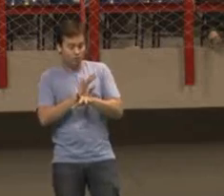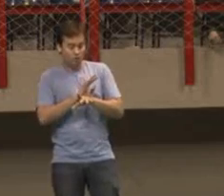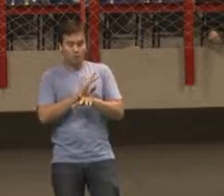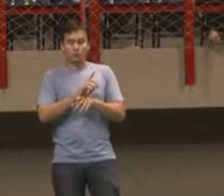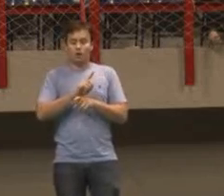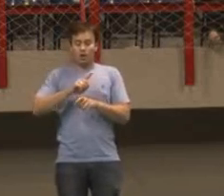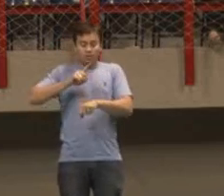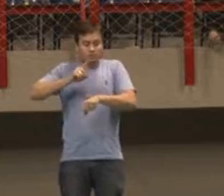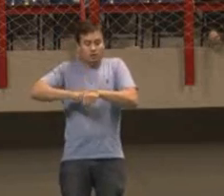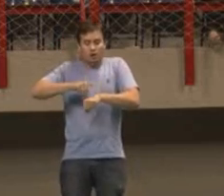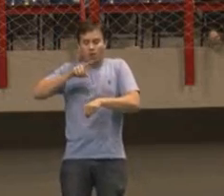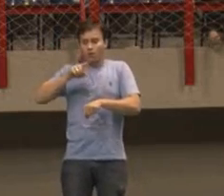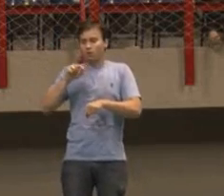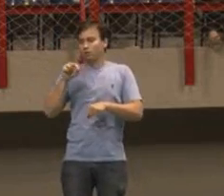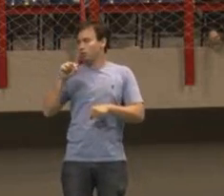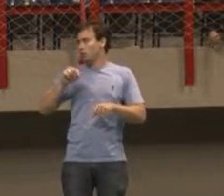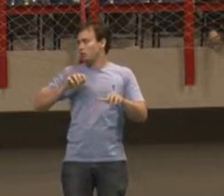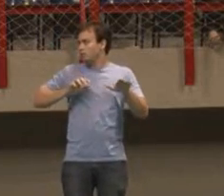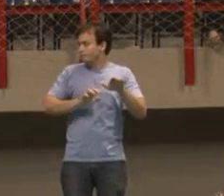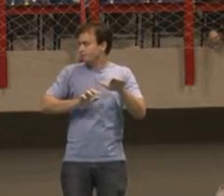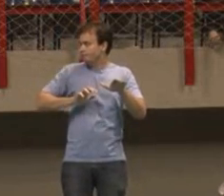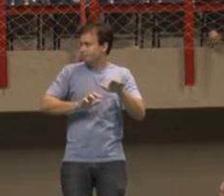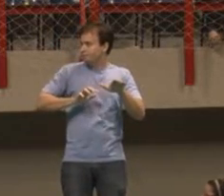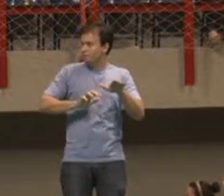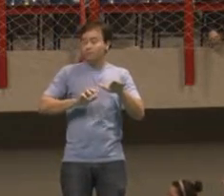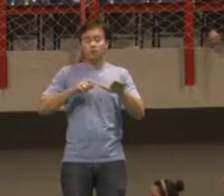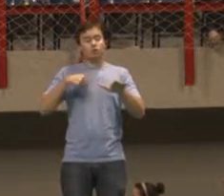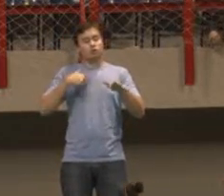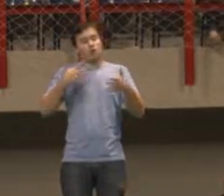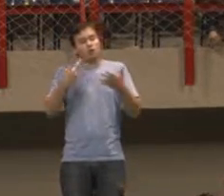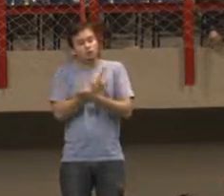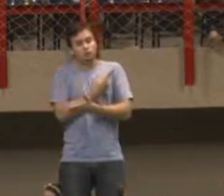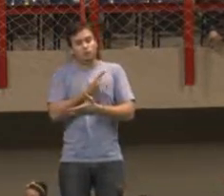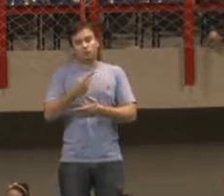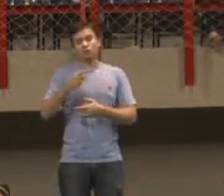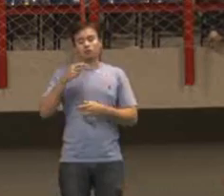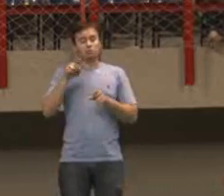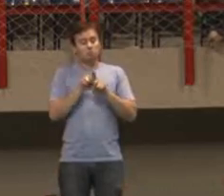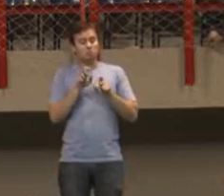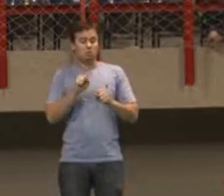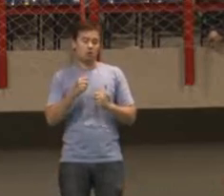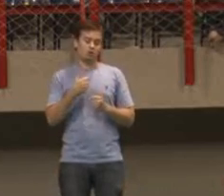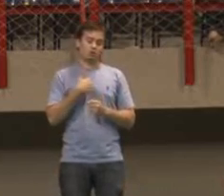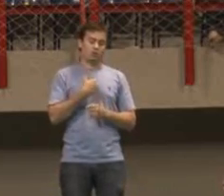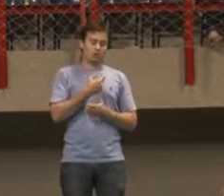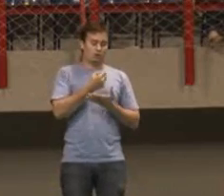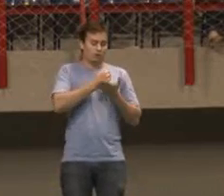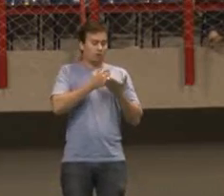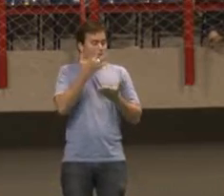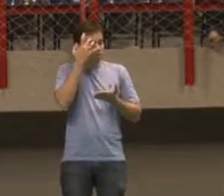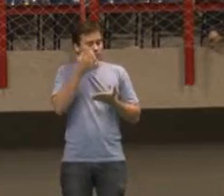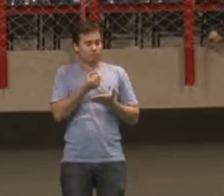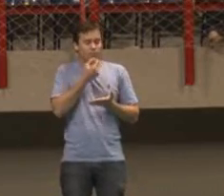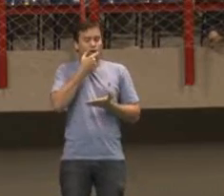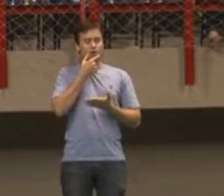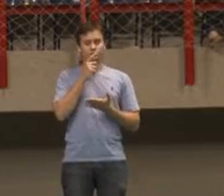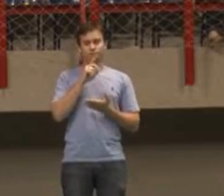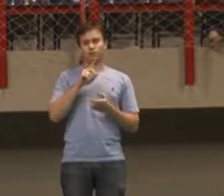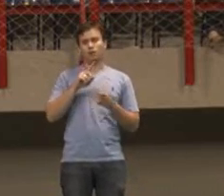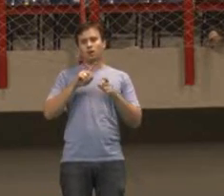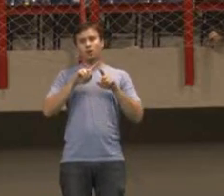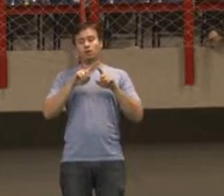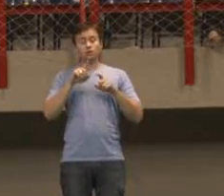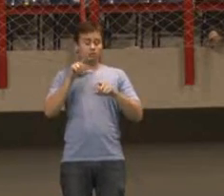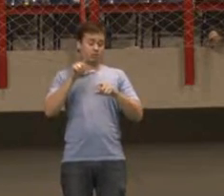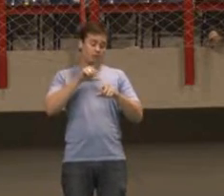imediatamente após o fatídico estupro, é possível tomar a pílula no dia seguinte, até